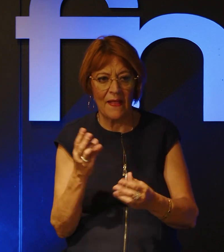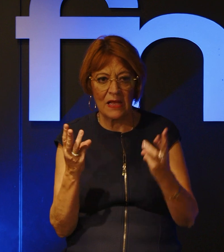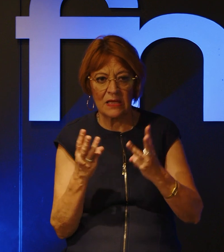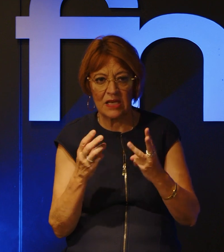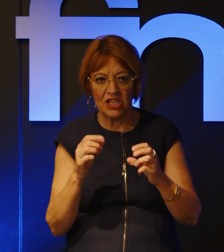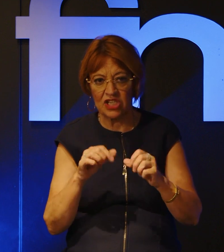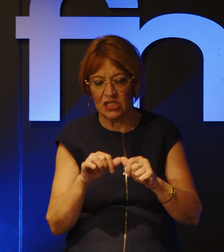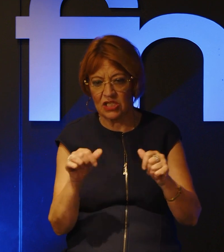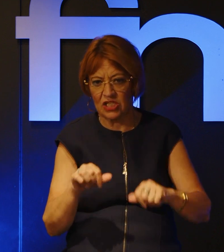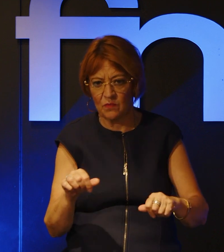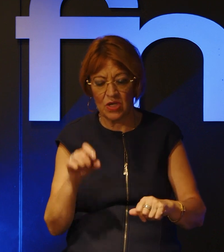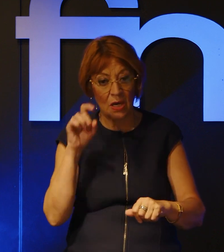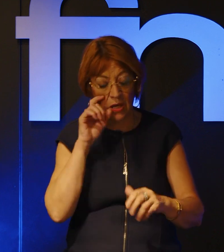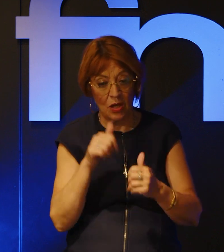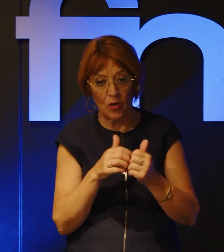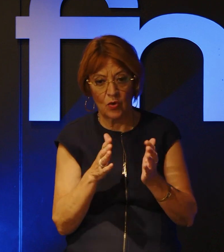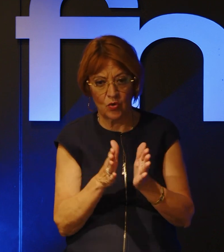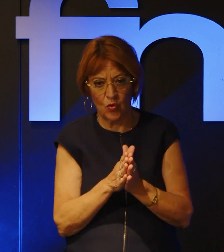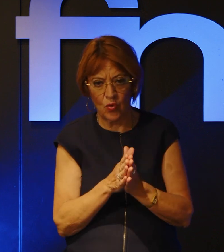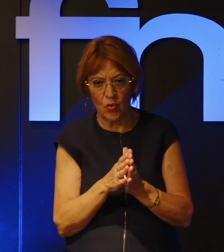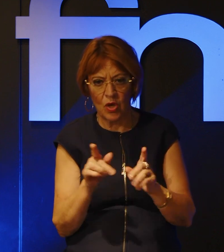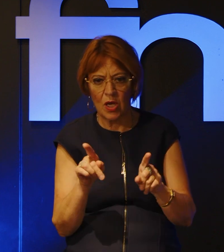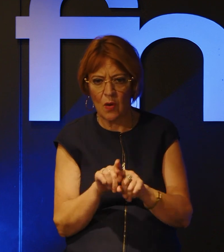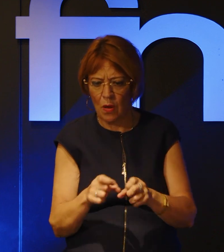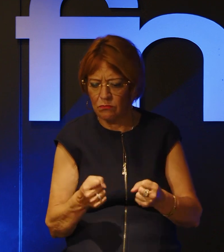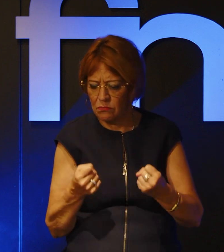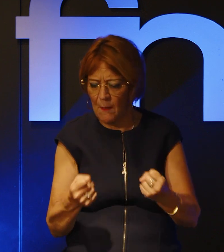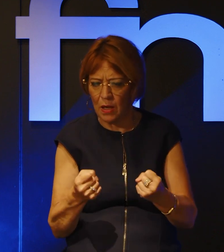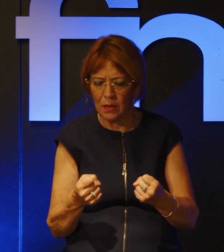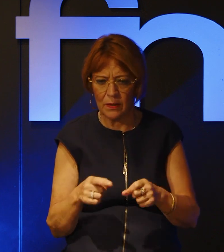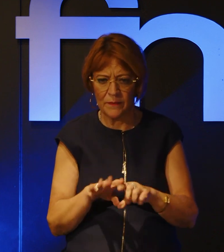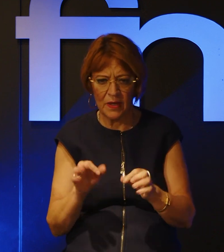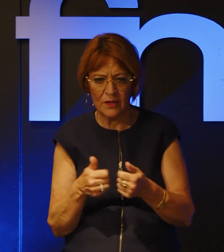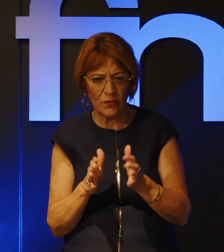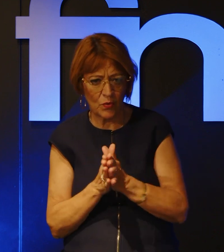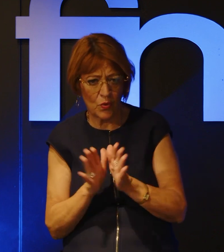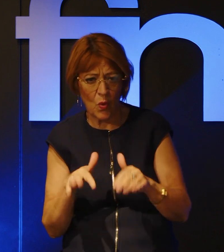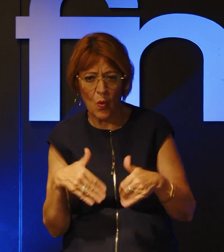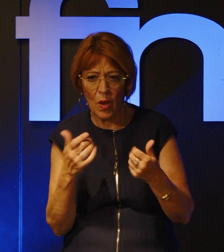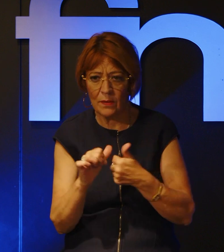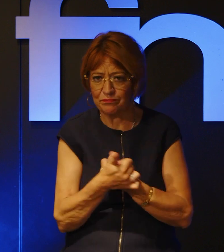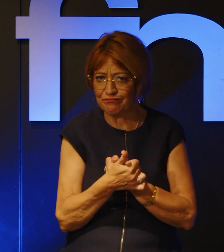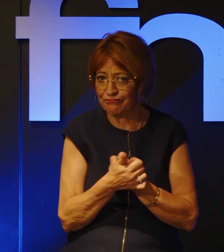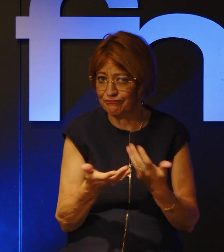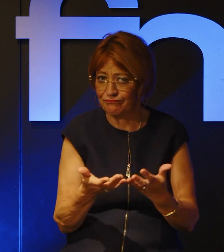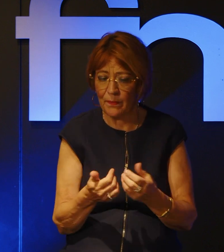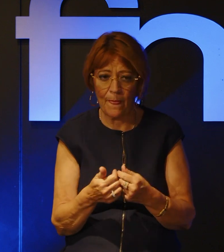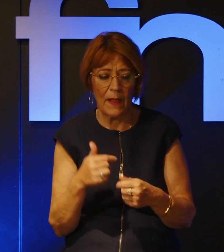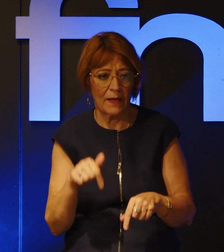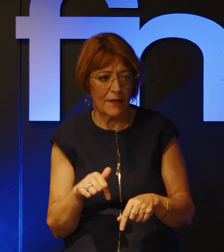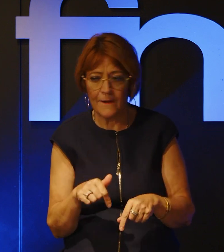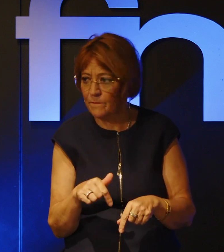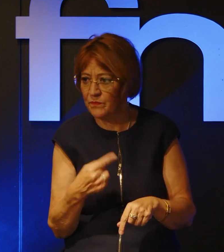sistemas para garantir que eles são impermeáveis e Imbatíveis a a Qualquer mudança eu vou aqui